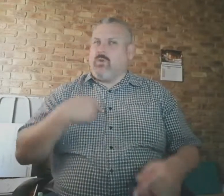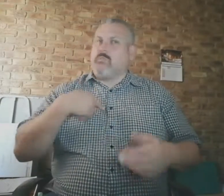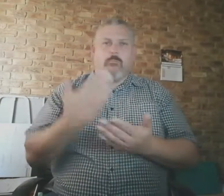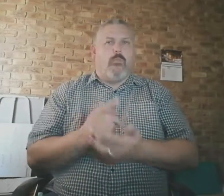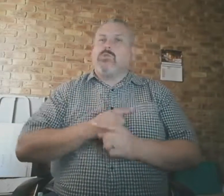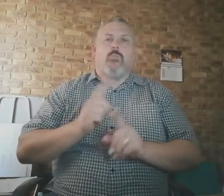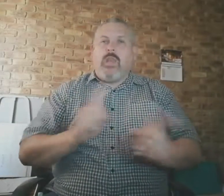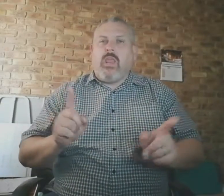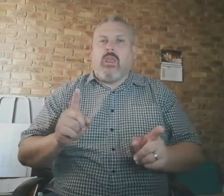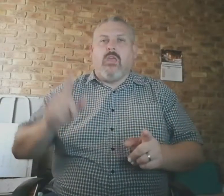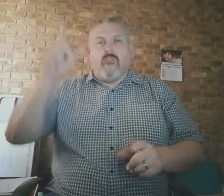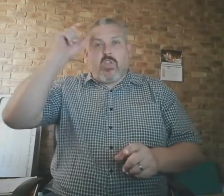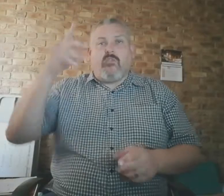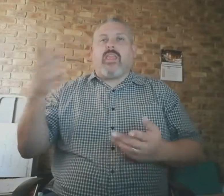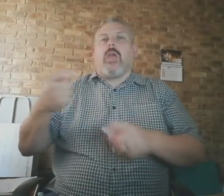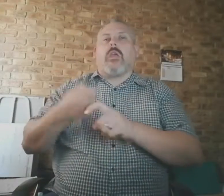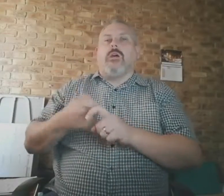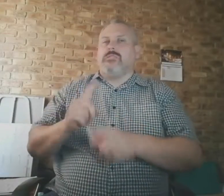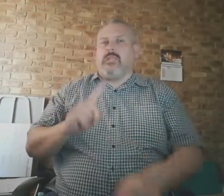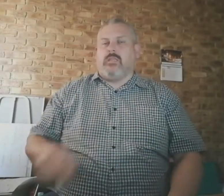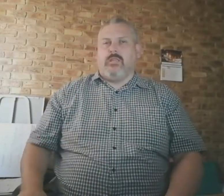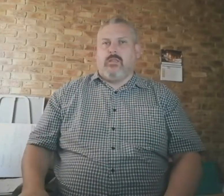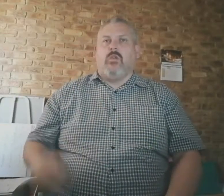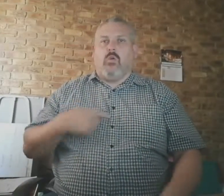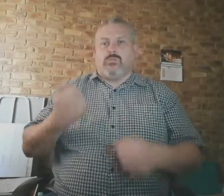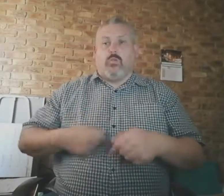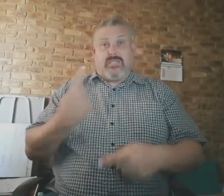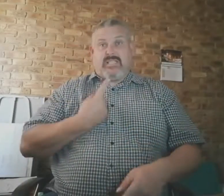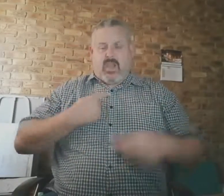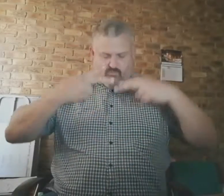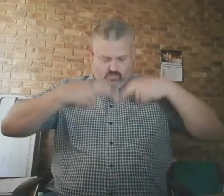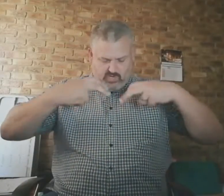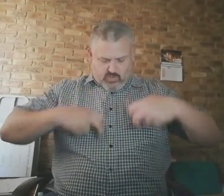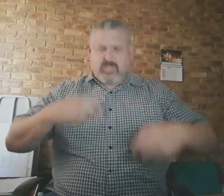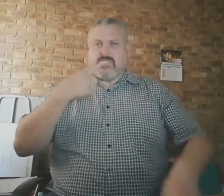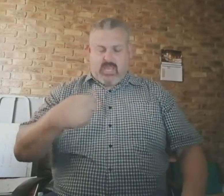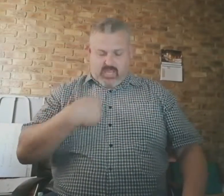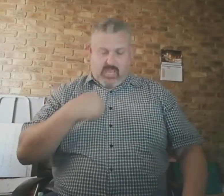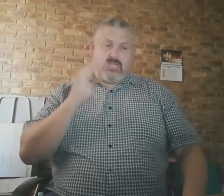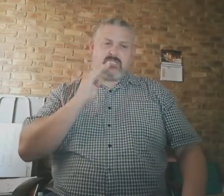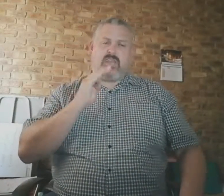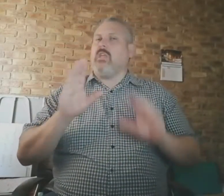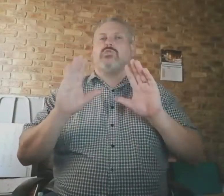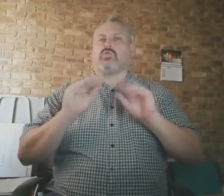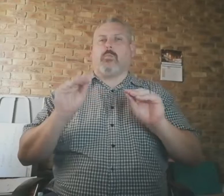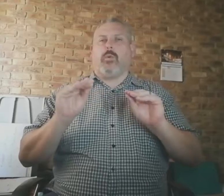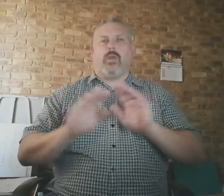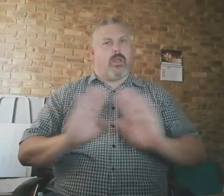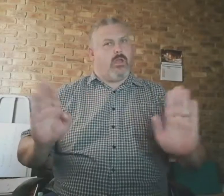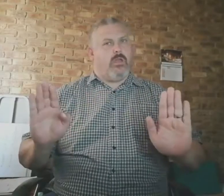Ons, ons moet nie, wat hier kan ons nu, ons moet self, al ons succes, kinder, stop, sla.